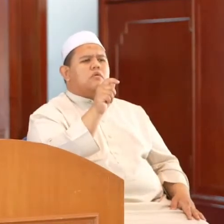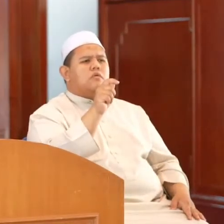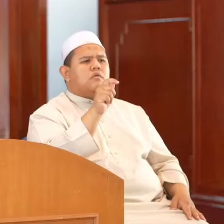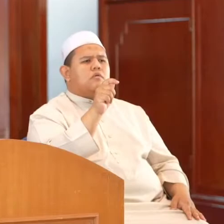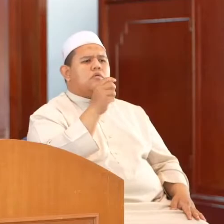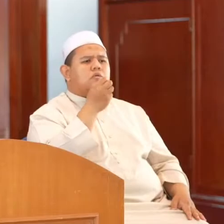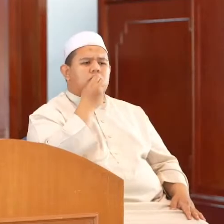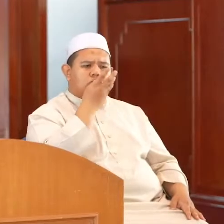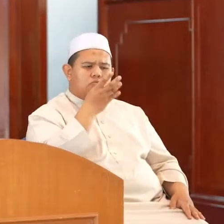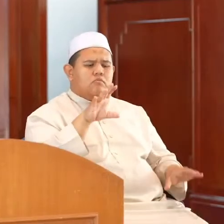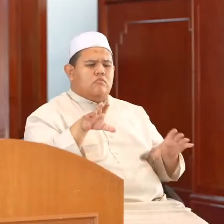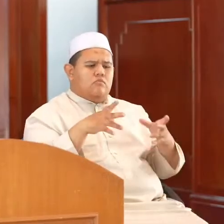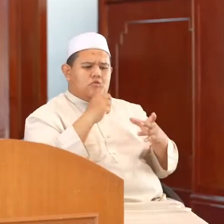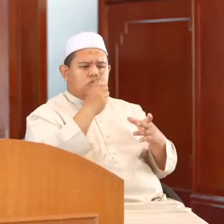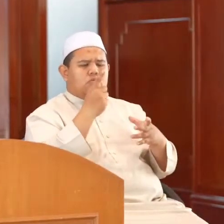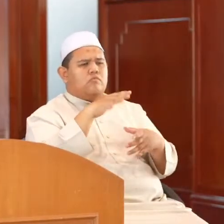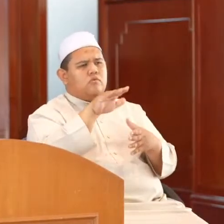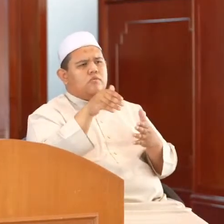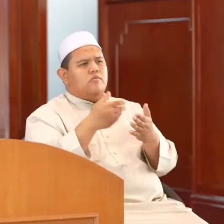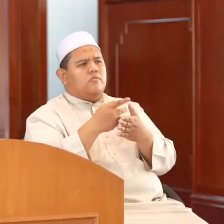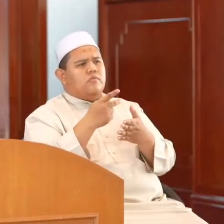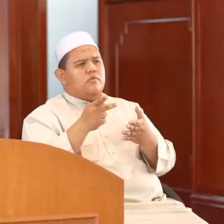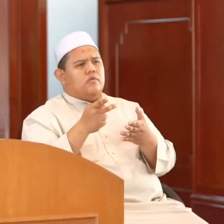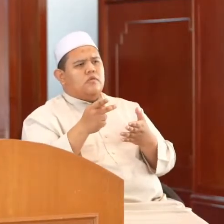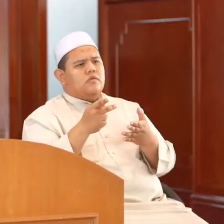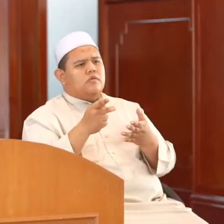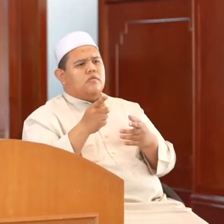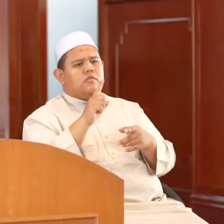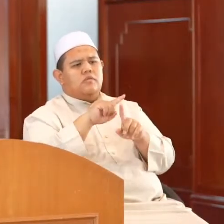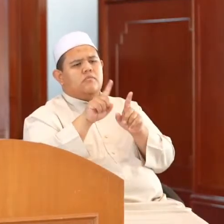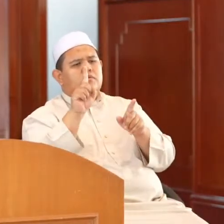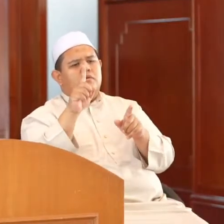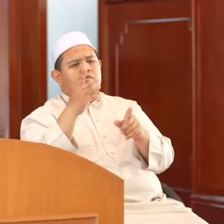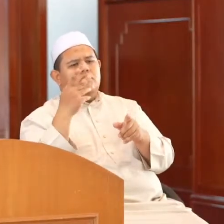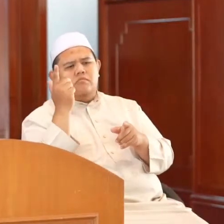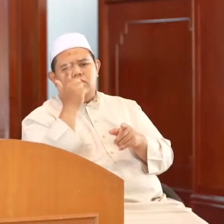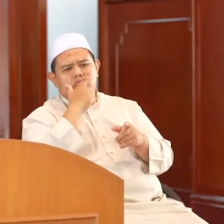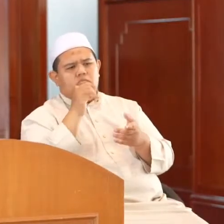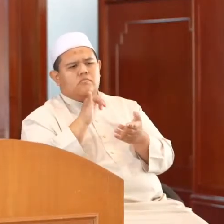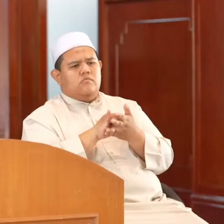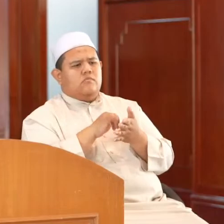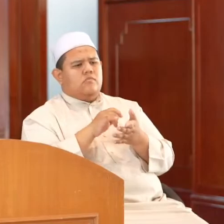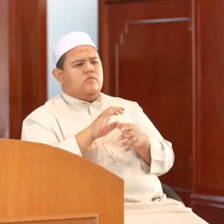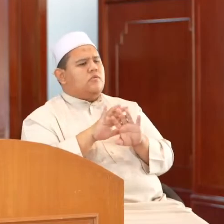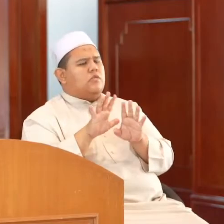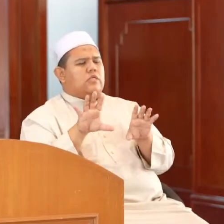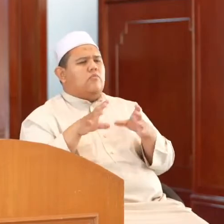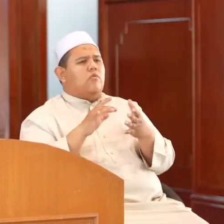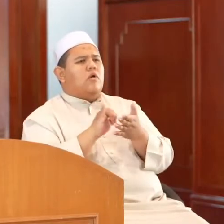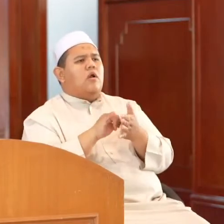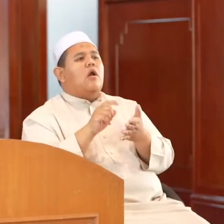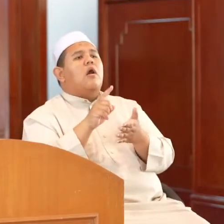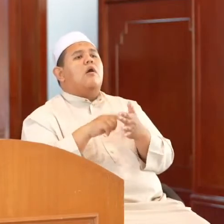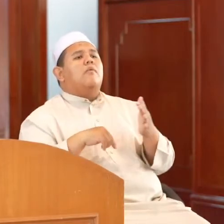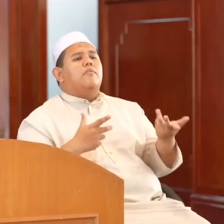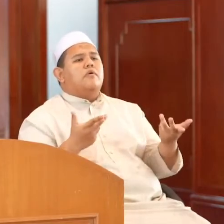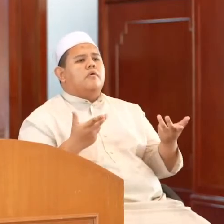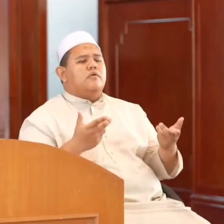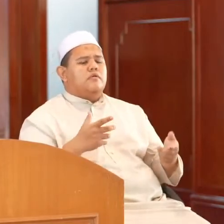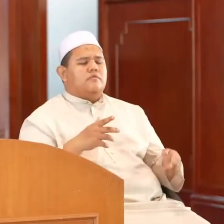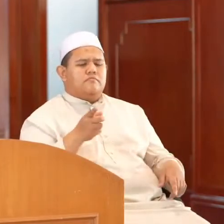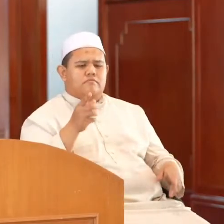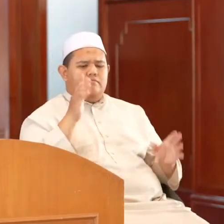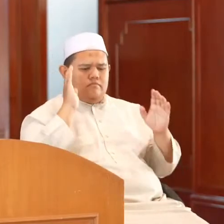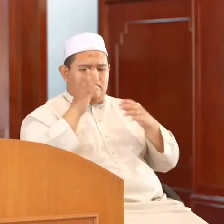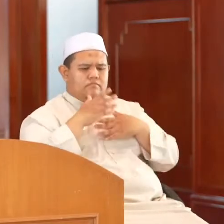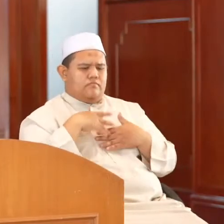hamba buat semua sekali, satu je tak ayah. Suruh pun saya tak buat." Apa dia? Semayang.